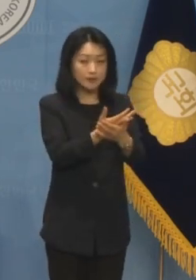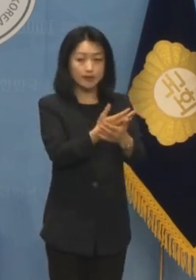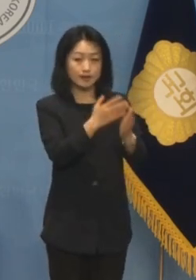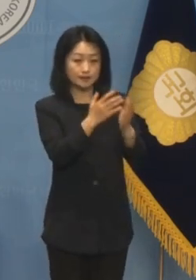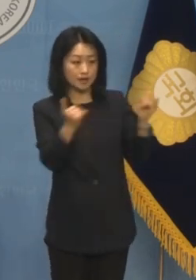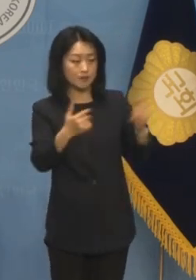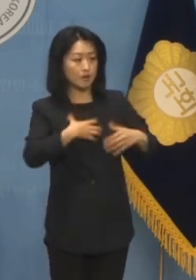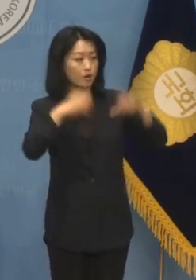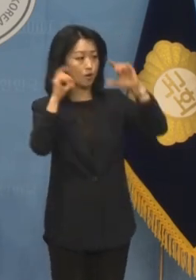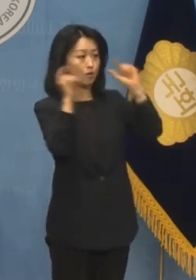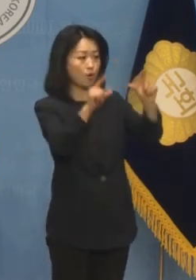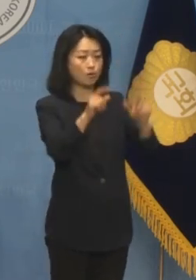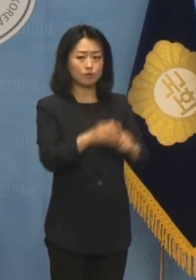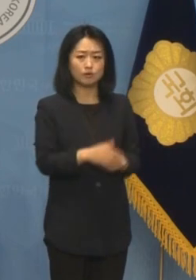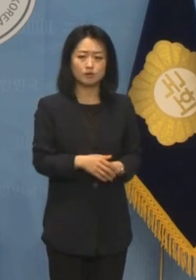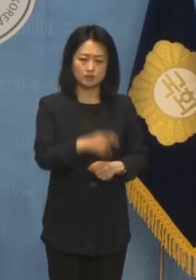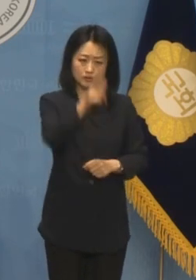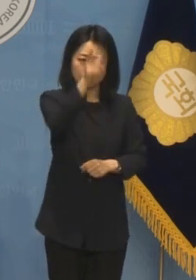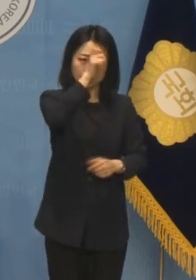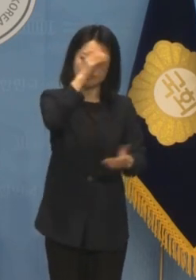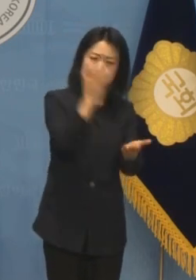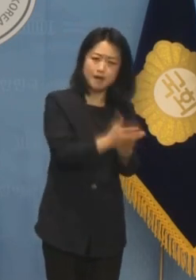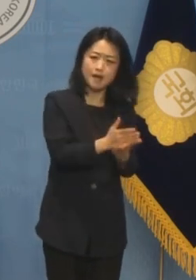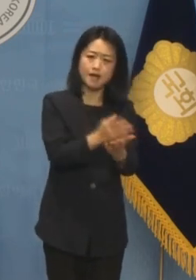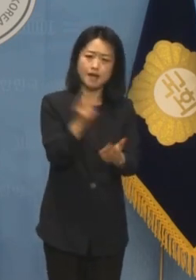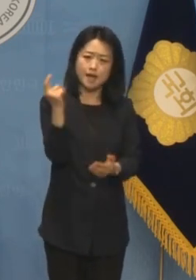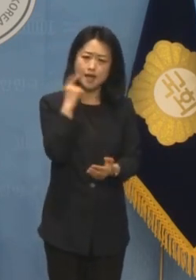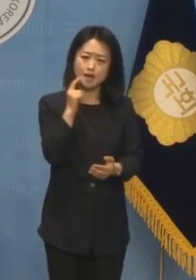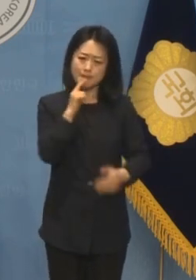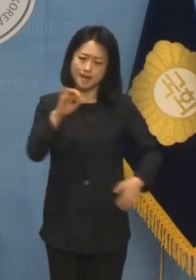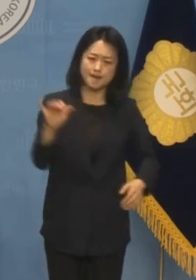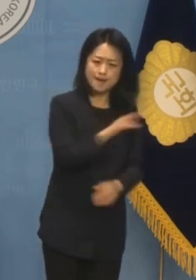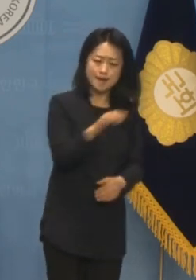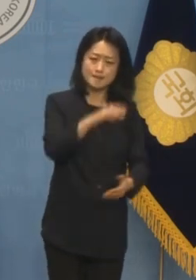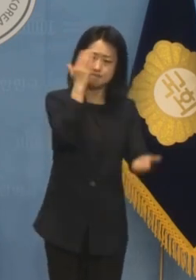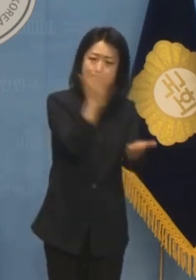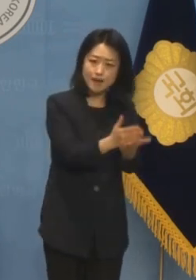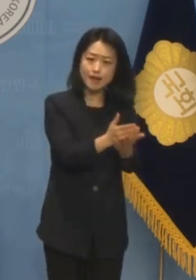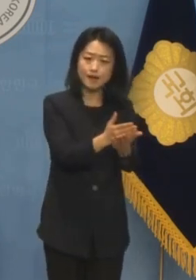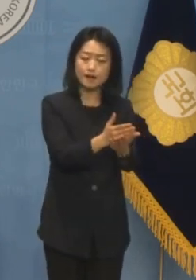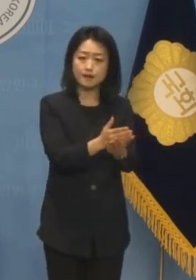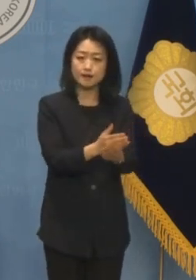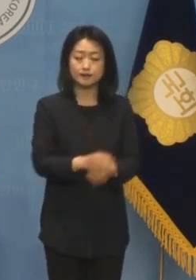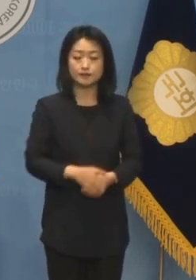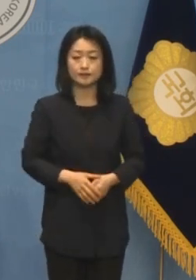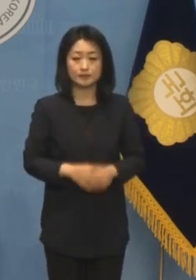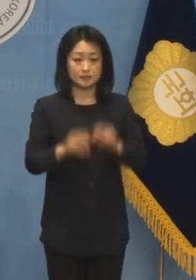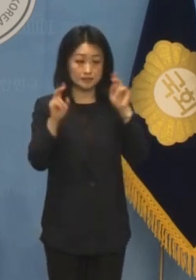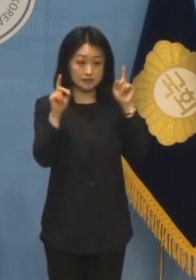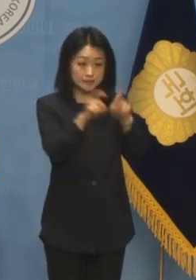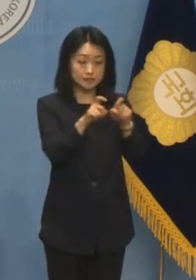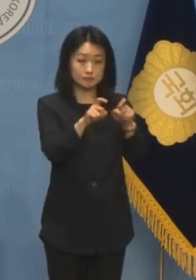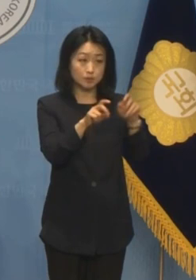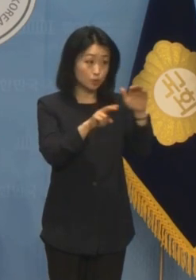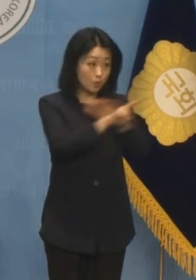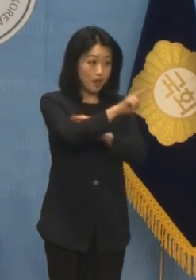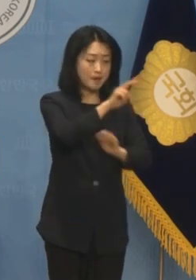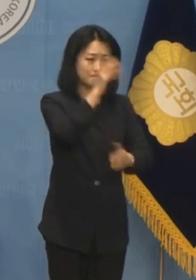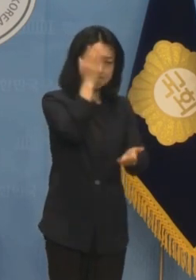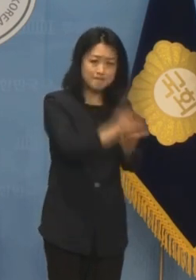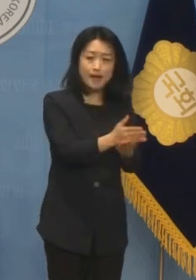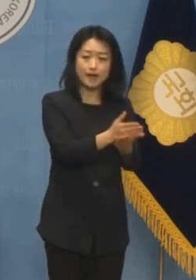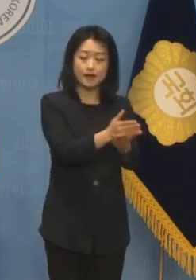이상은 억지 주장과 거짓말로 의혹에서 도망칠 수 없습니다. 윤석열